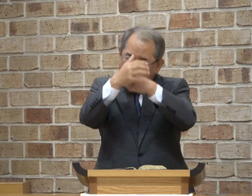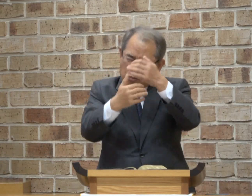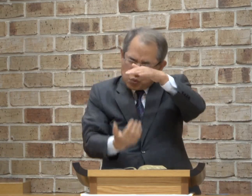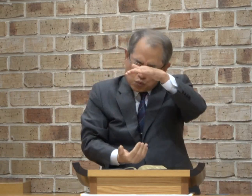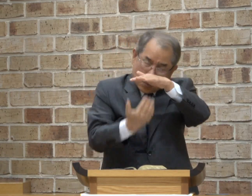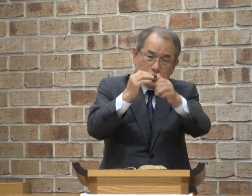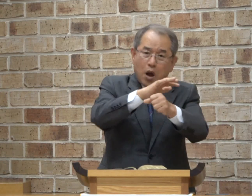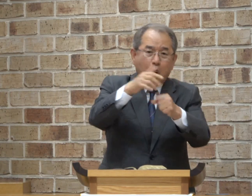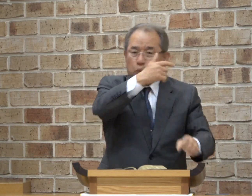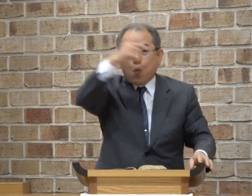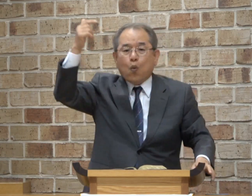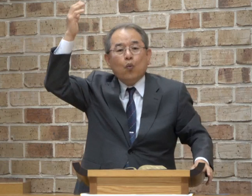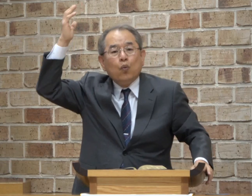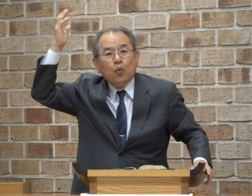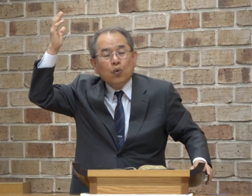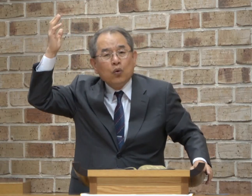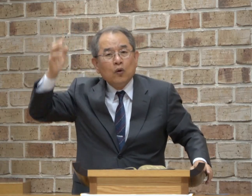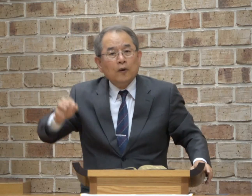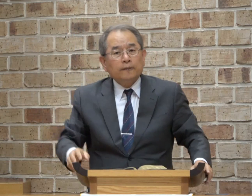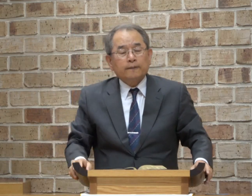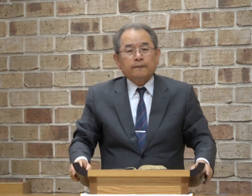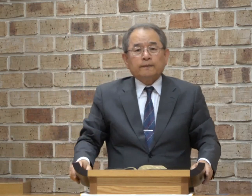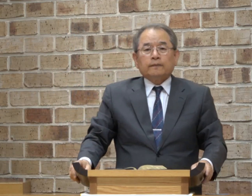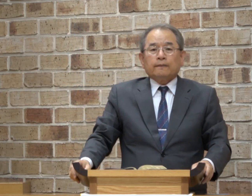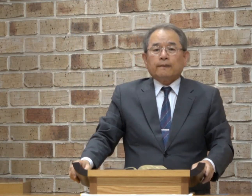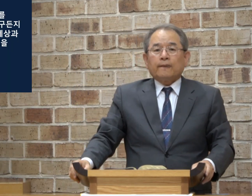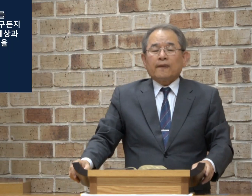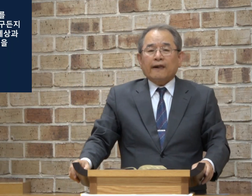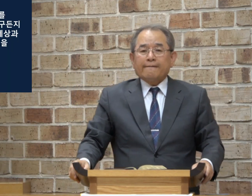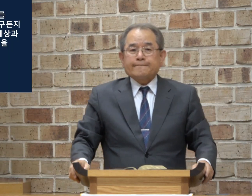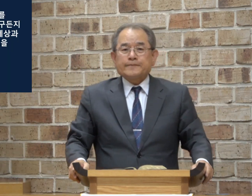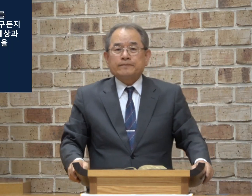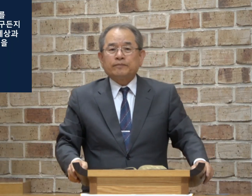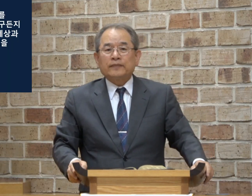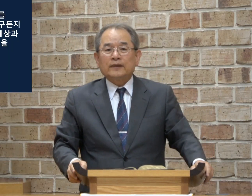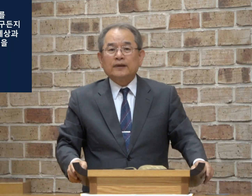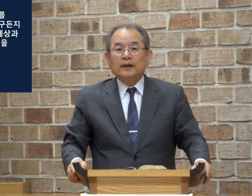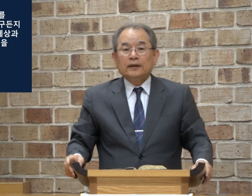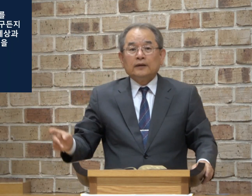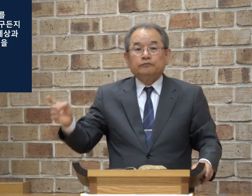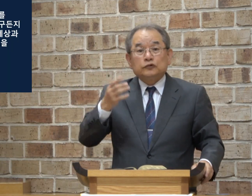우리가 하나님의 사랑이 너무나 크시기 때문에 그럼에도 불구하고 우리를 용납해 주시는 것입니다.